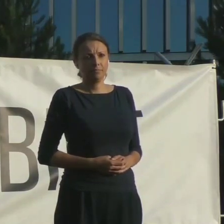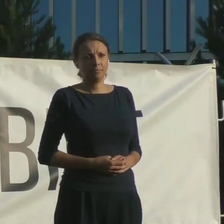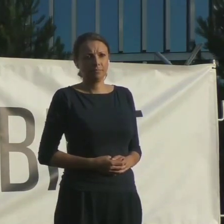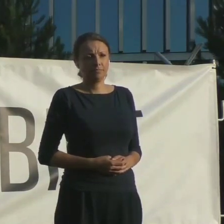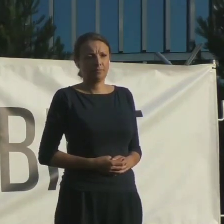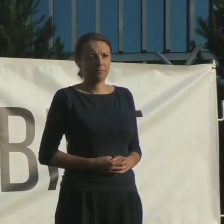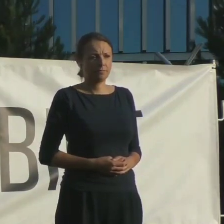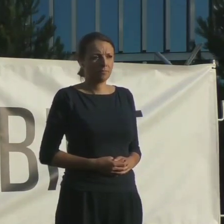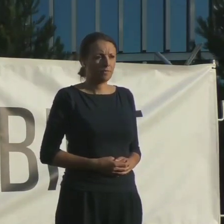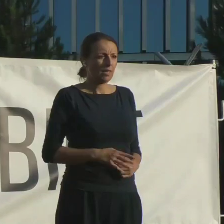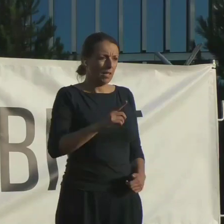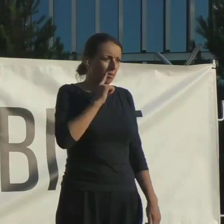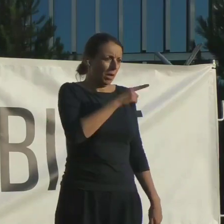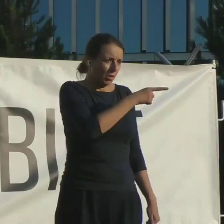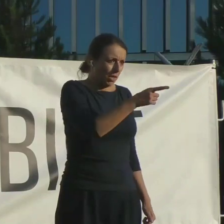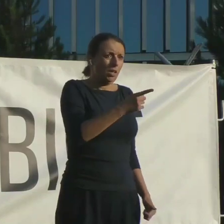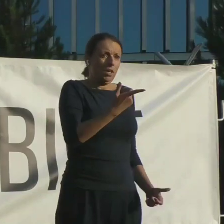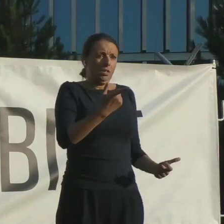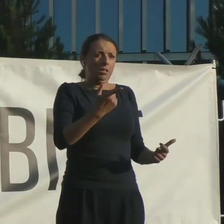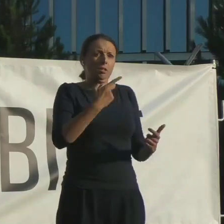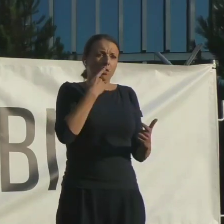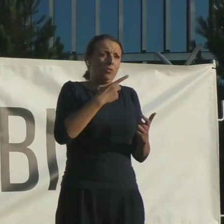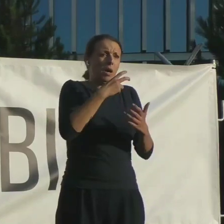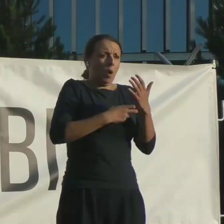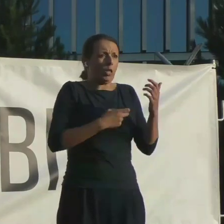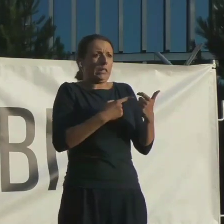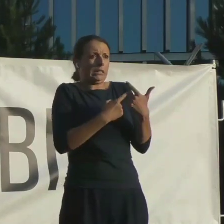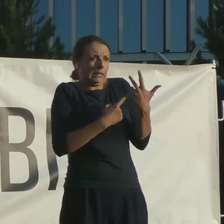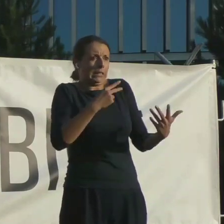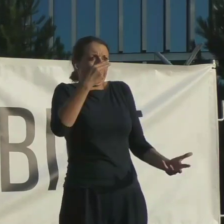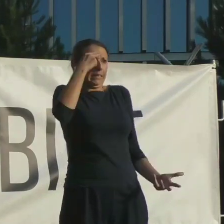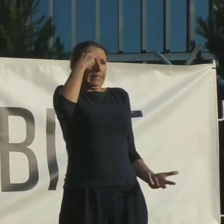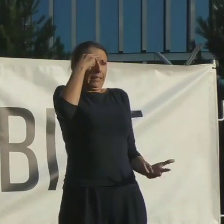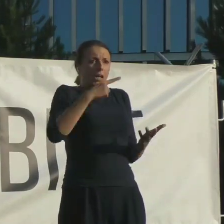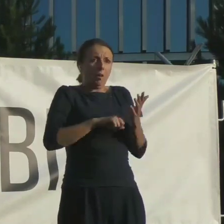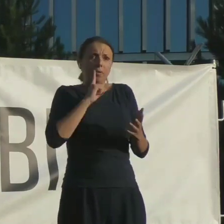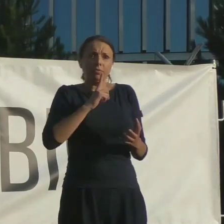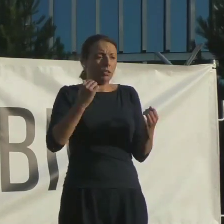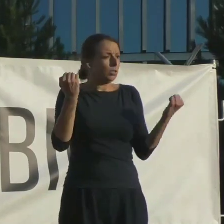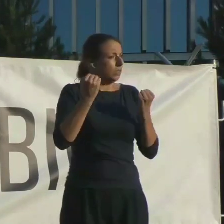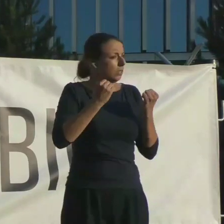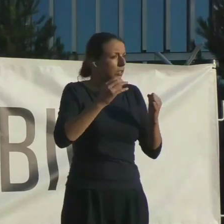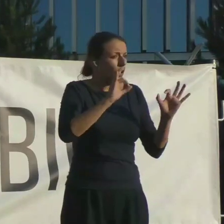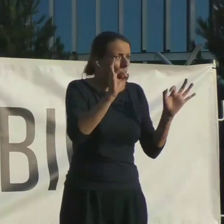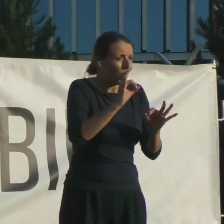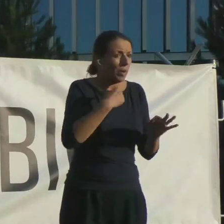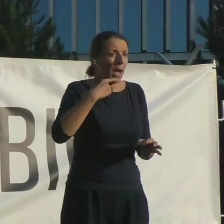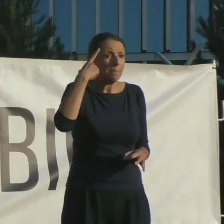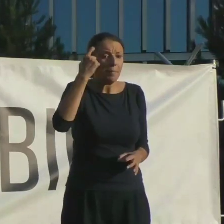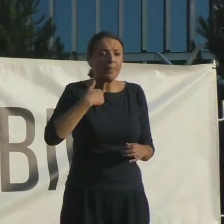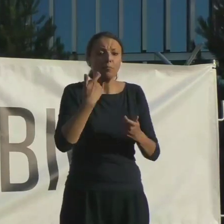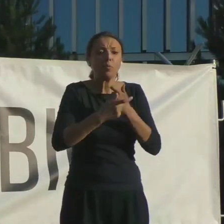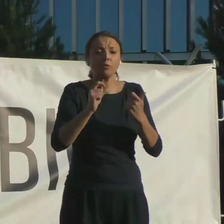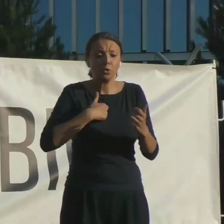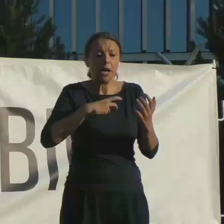Ale ta stygmatyzacja jest nadal straszna. Ja pamiętam rzeczy, które ja myślałam, gdy robiłam aborcję. Ja